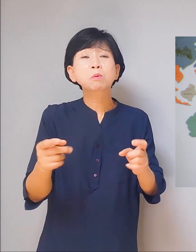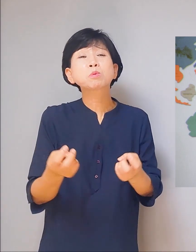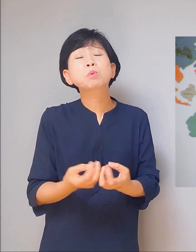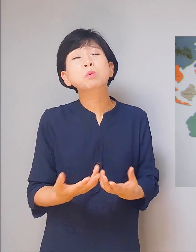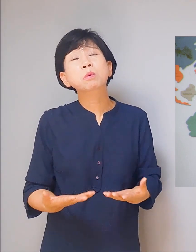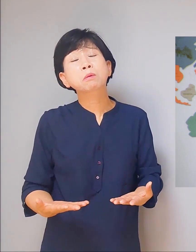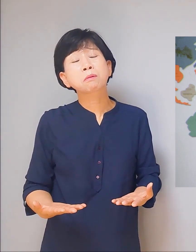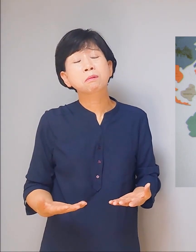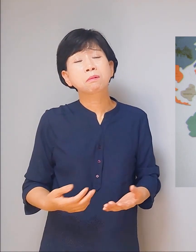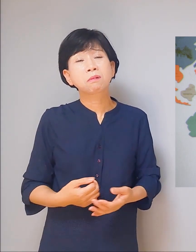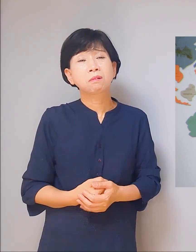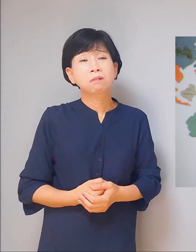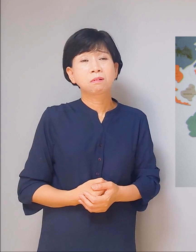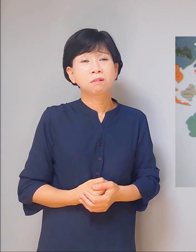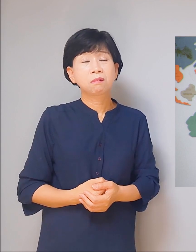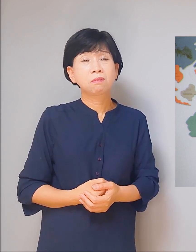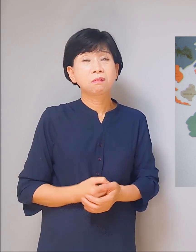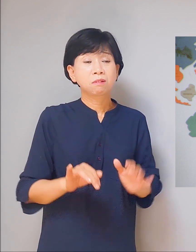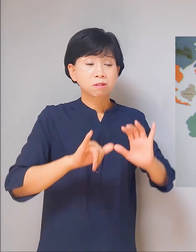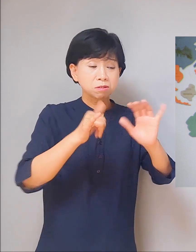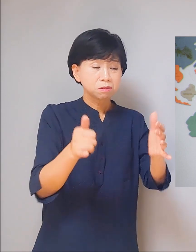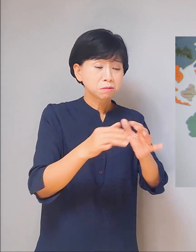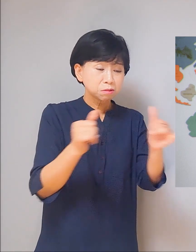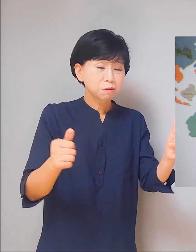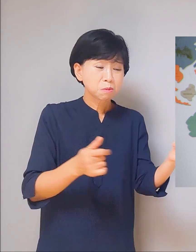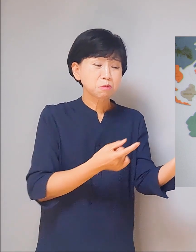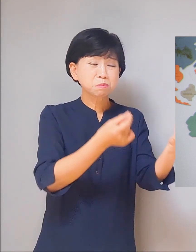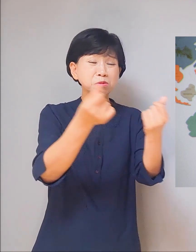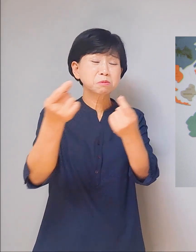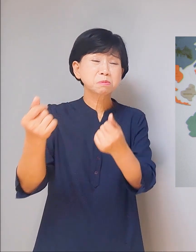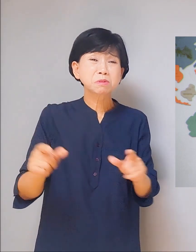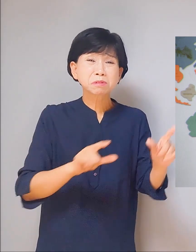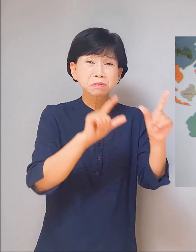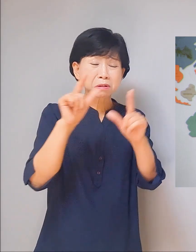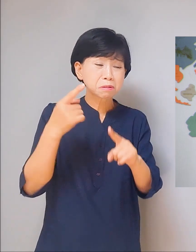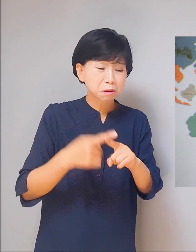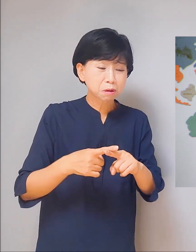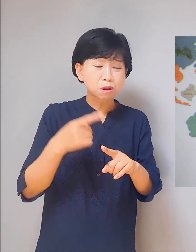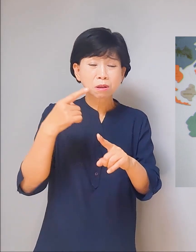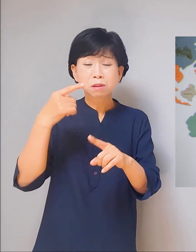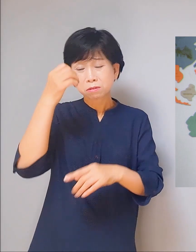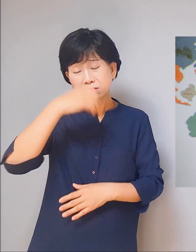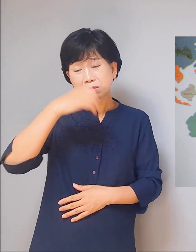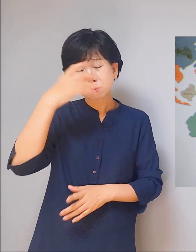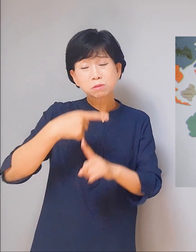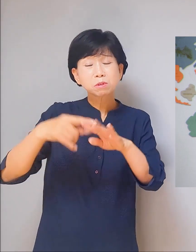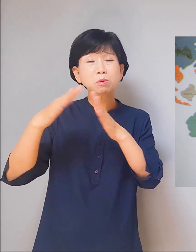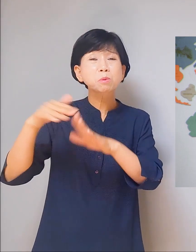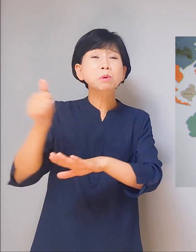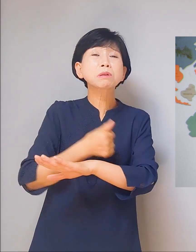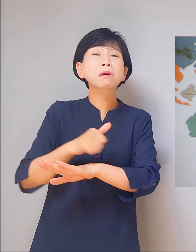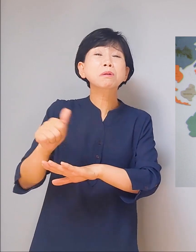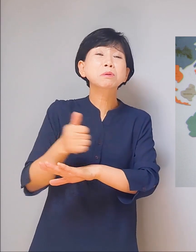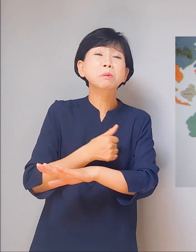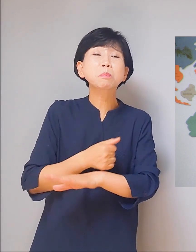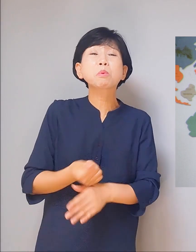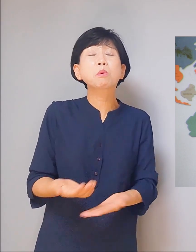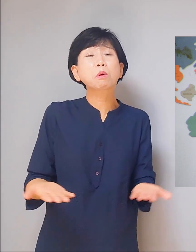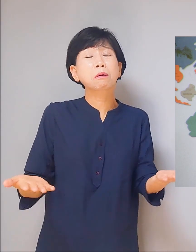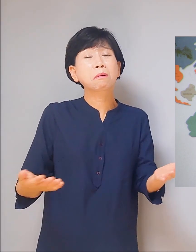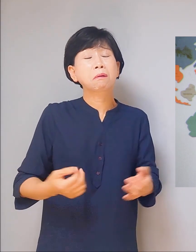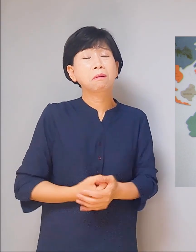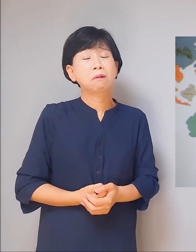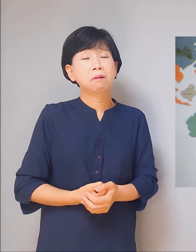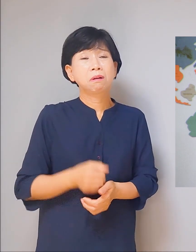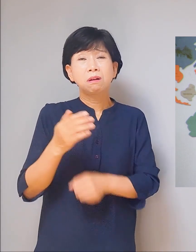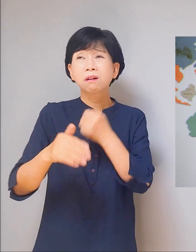세상에 살아가면서 세상 속의 사람들과 별반 다를 바 없이 살아가다가 교회만 오는 거예요. 하나님 저 죄 졌어요. 잘못했어요.